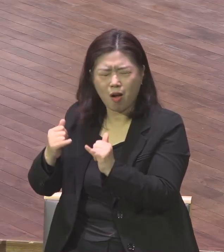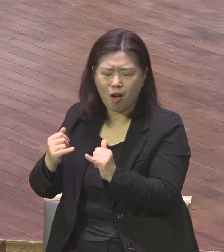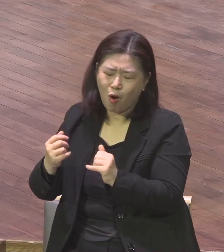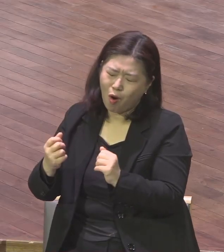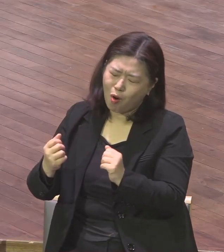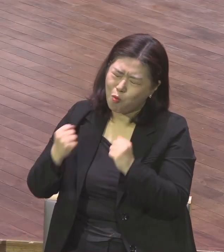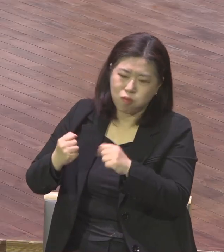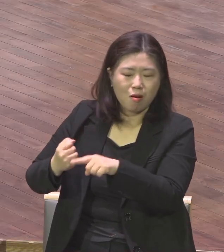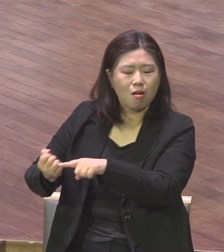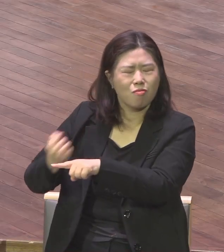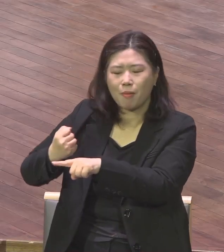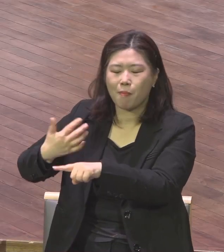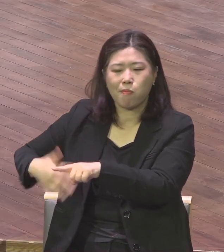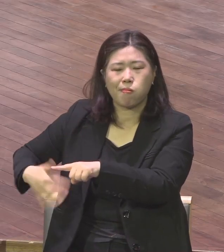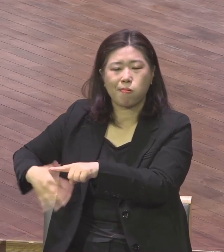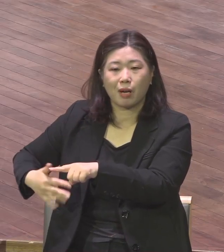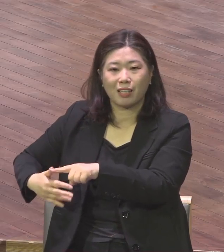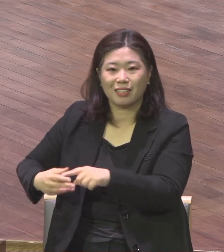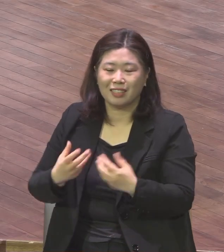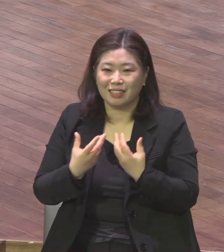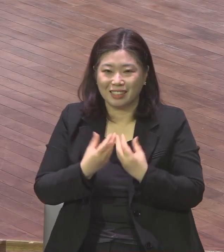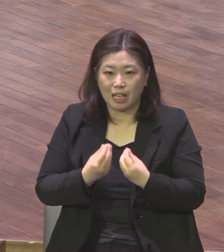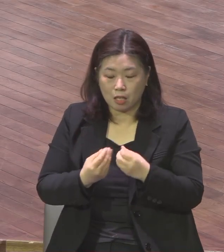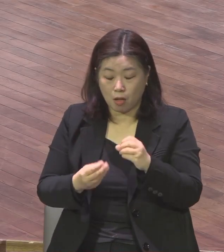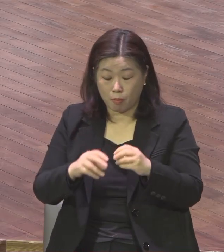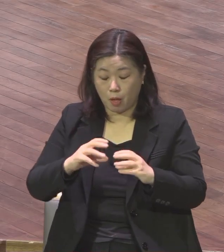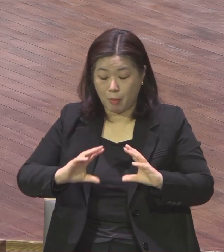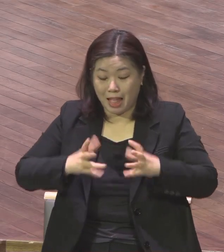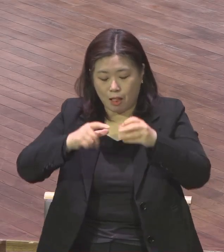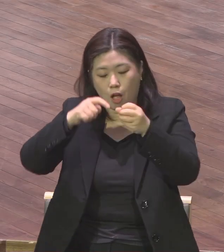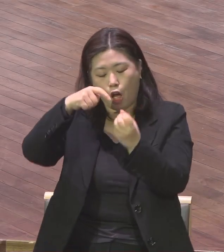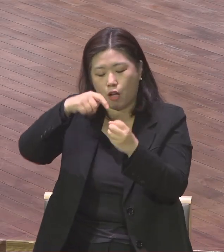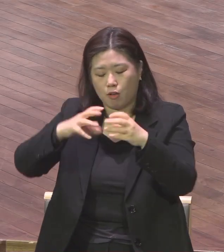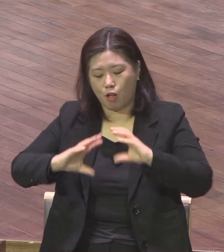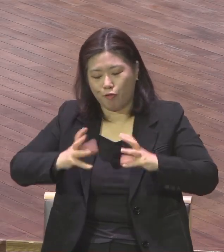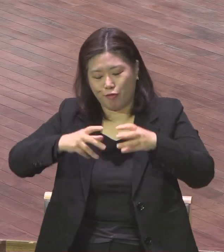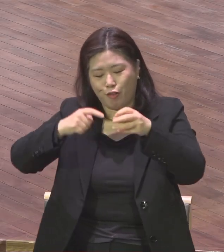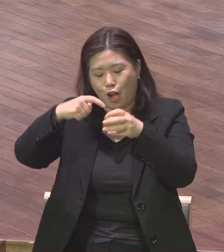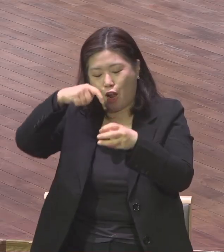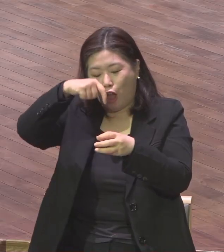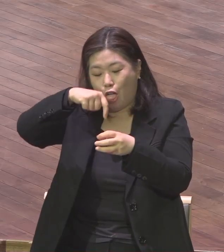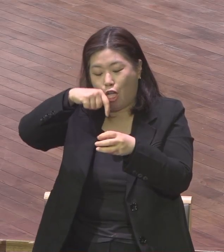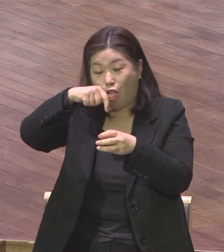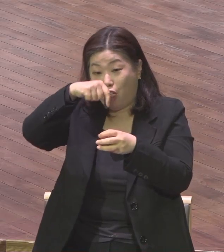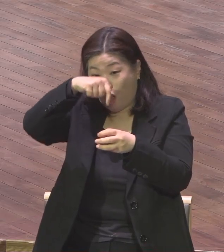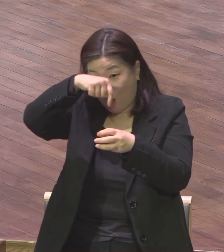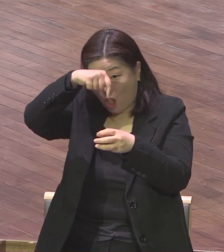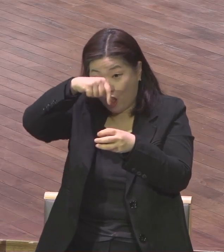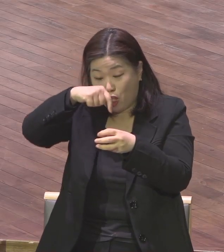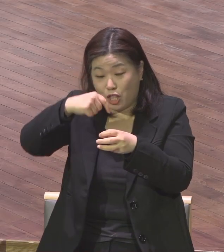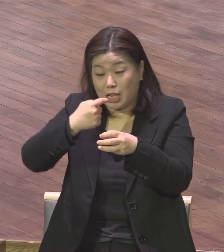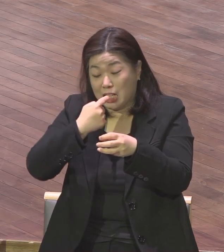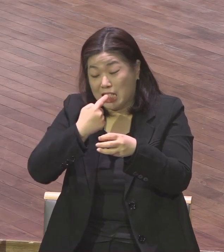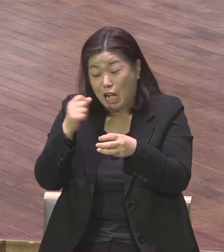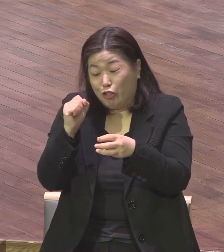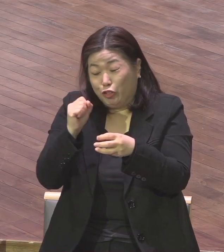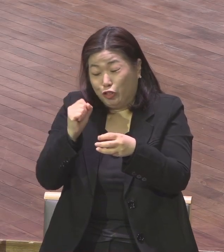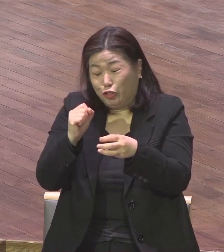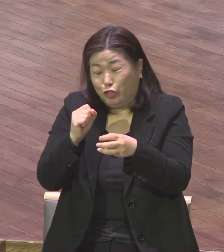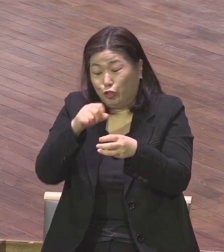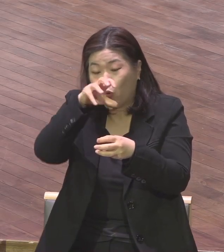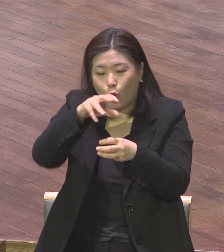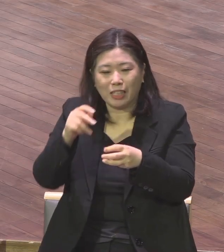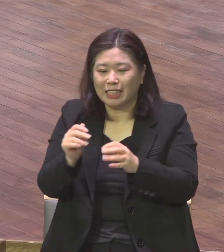지구상 어디 가도 다 있어. 저 에스키모 있는 저 가도 살고 있어. 어디를 가도 다 있다. 시간이 많이 그만하겠습니다.